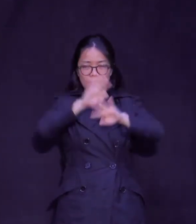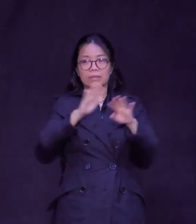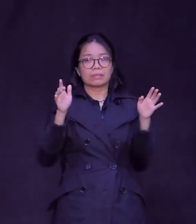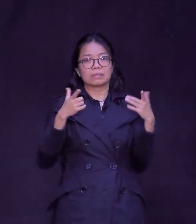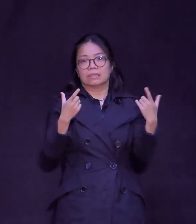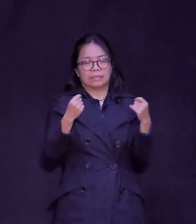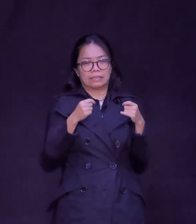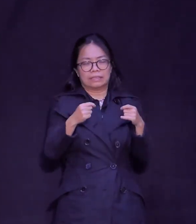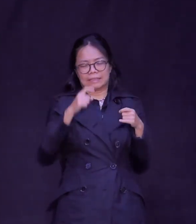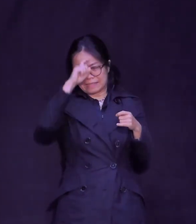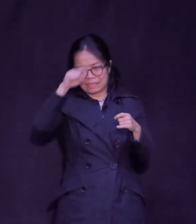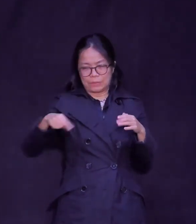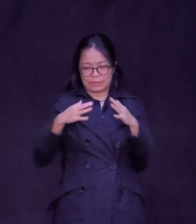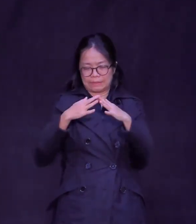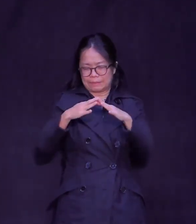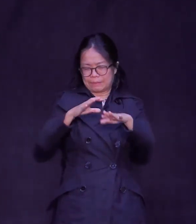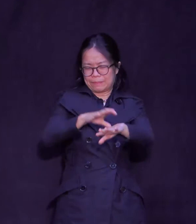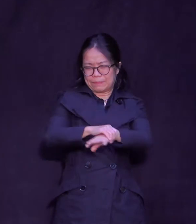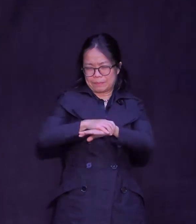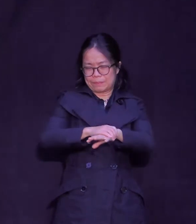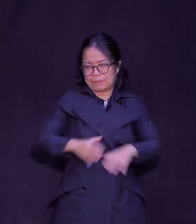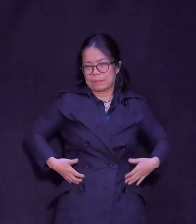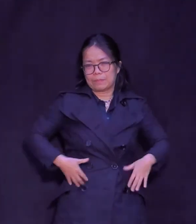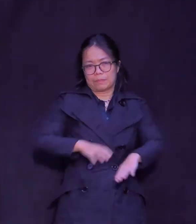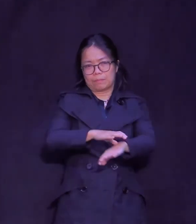行要抢救这个基地。